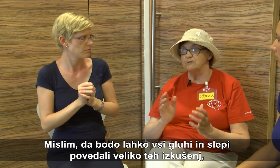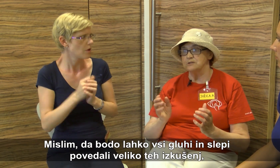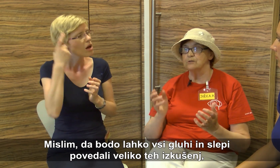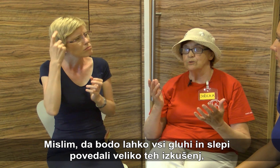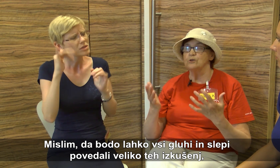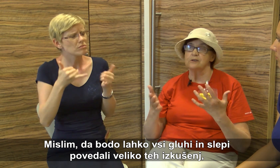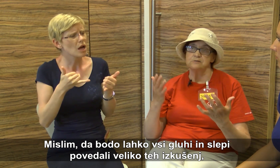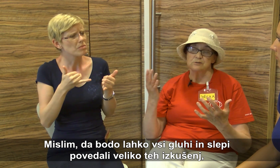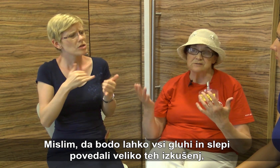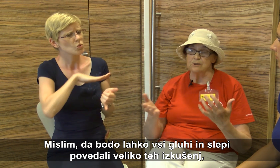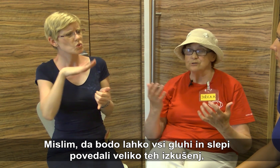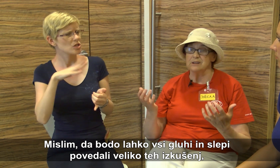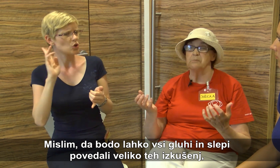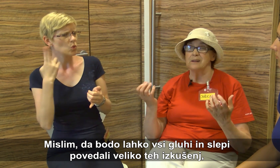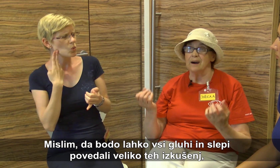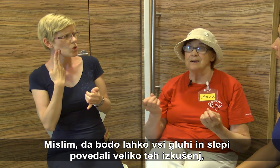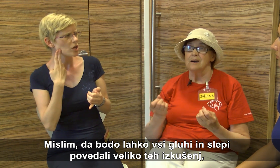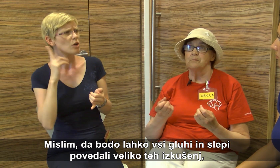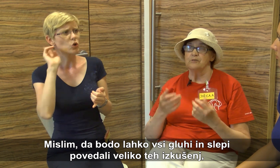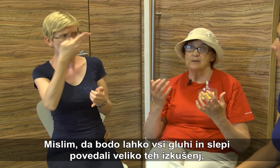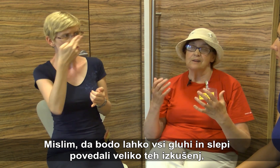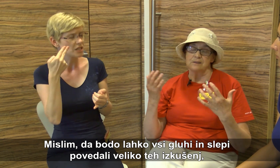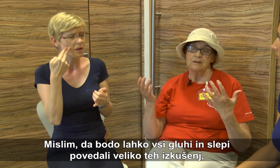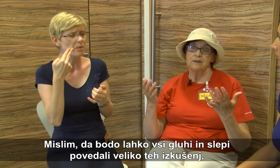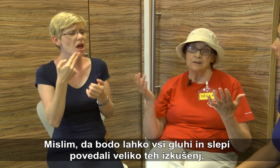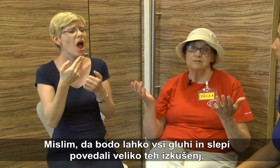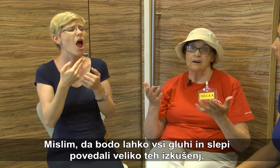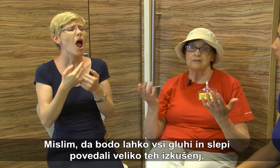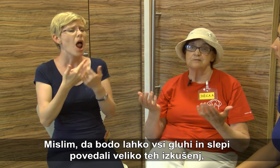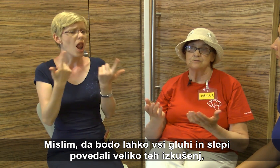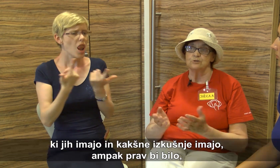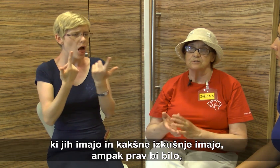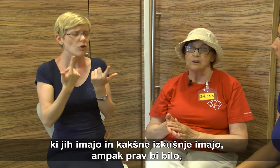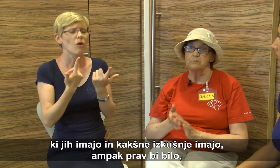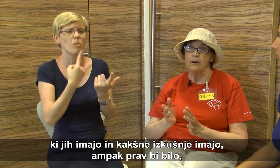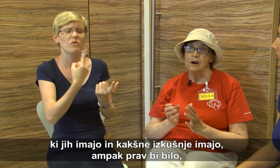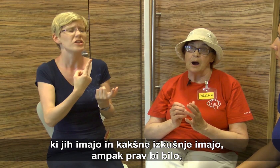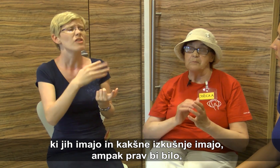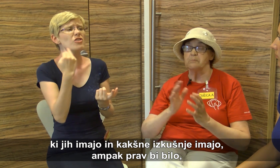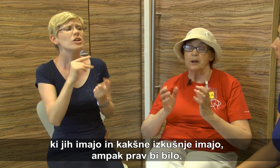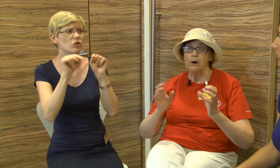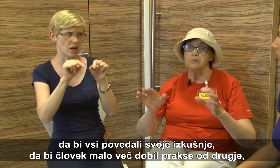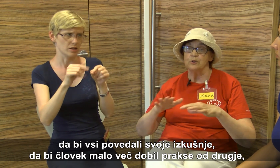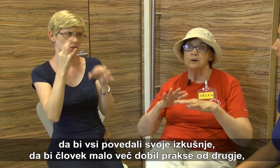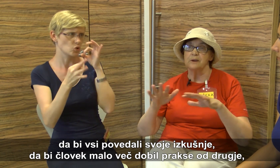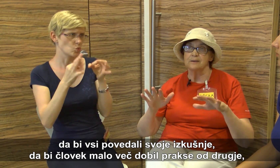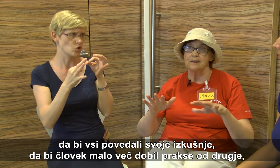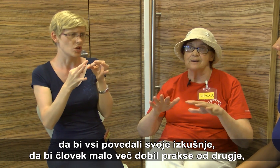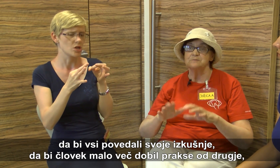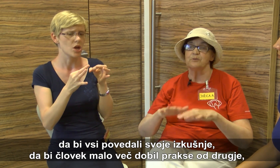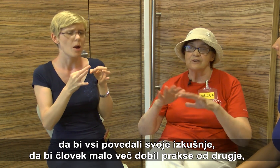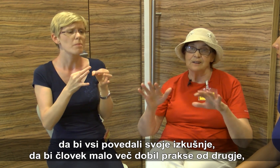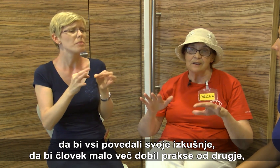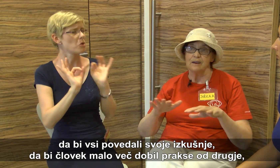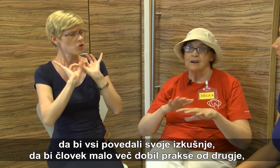Mislim, da bi vsi gluhi, slepi lahko povedali, kaj velik takih izkušenj, ki jih imajo. Ampak pravi bilo, da bi jih